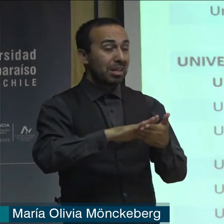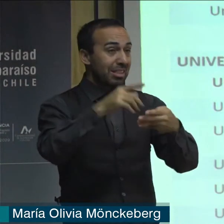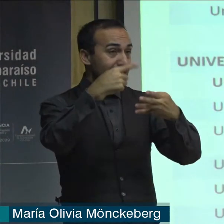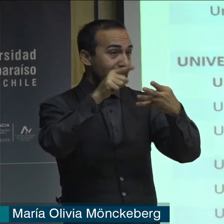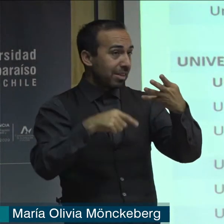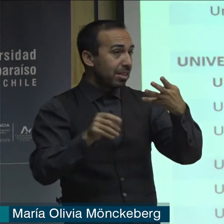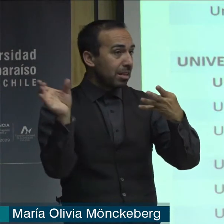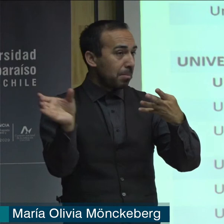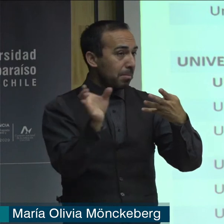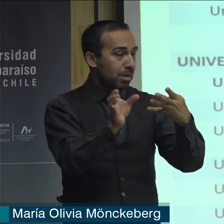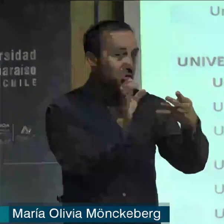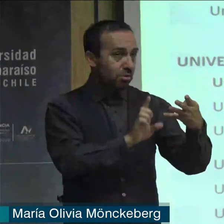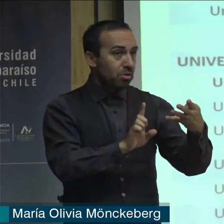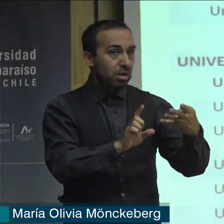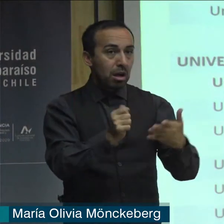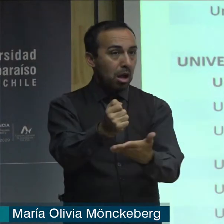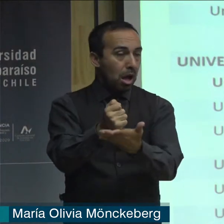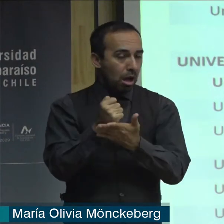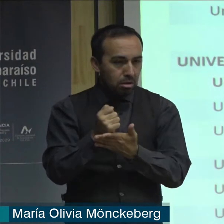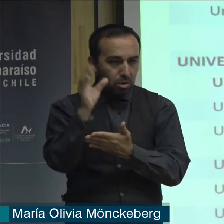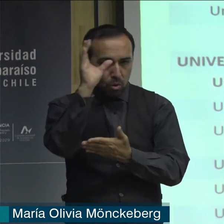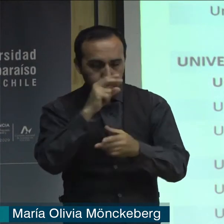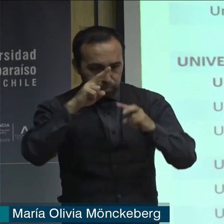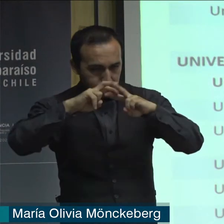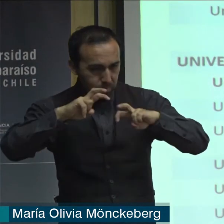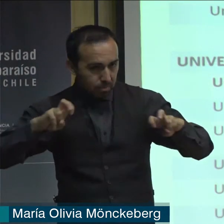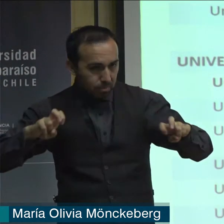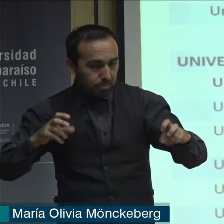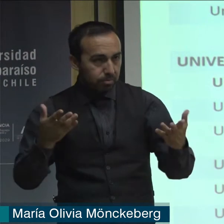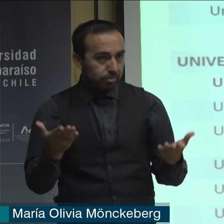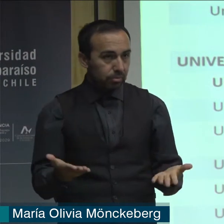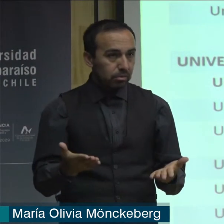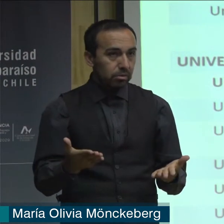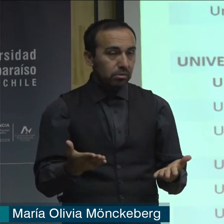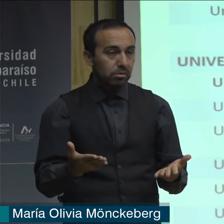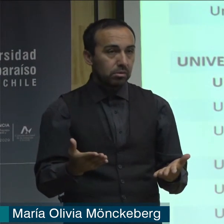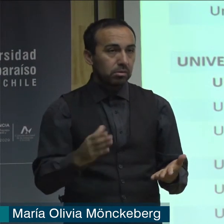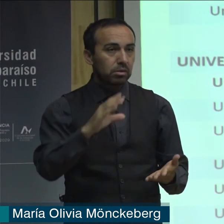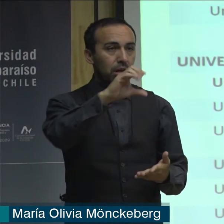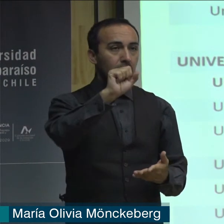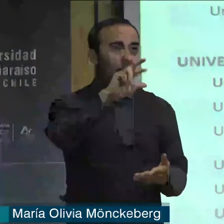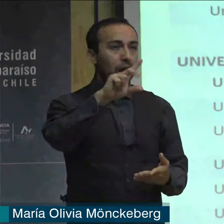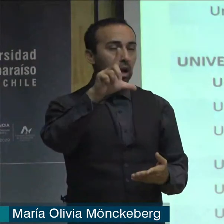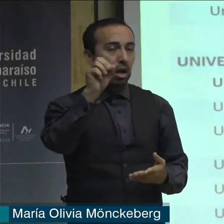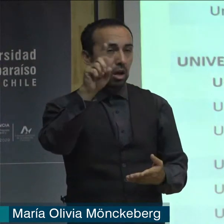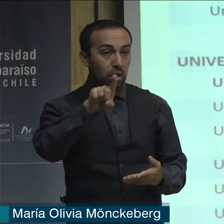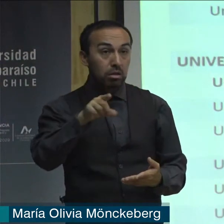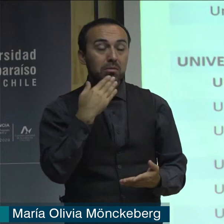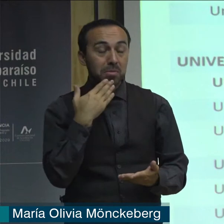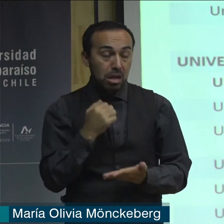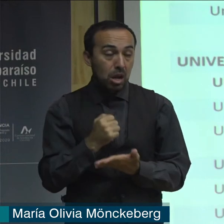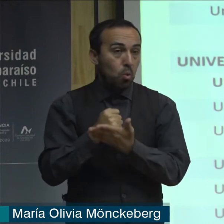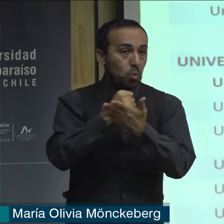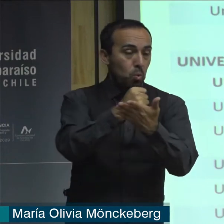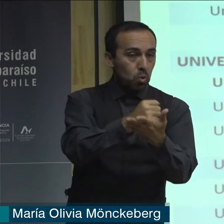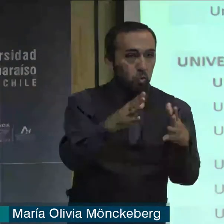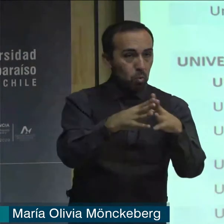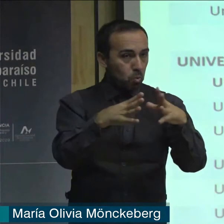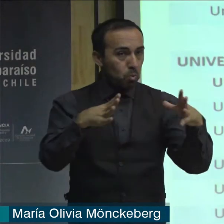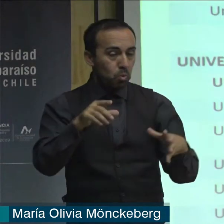como Roberto Flores y Carlos ring que trabaja ahora en el gabinete de la rectora bebé que